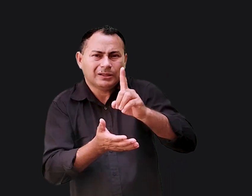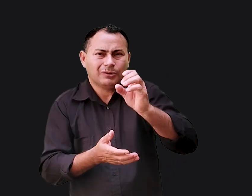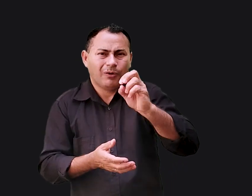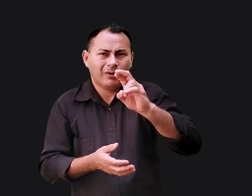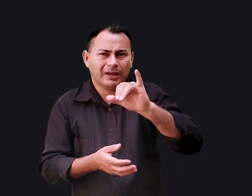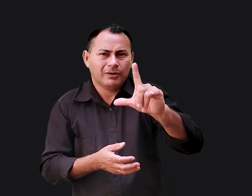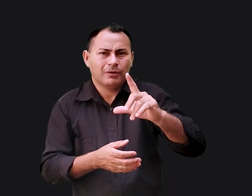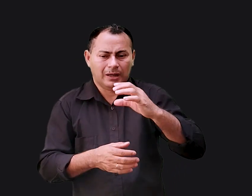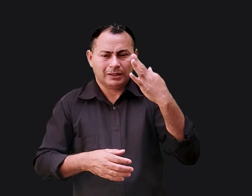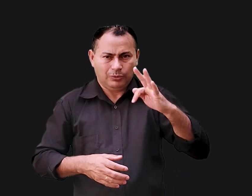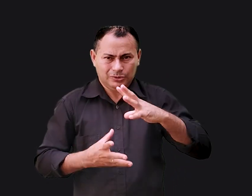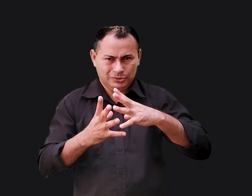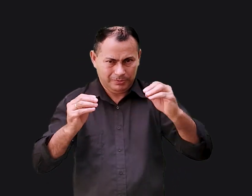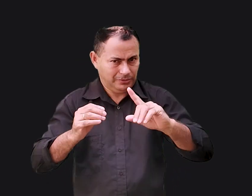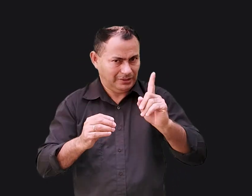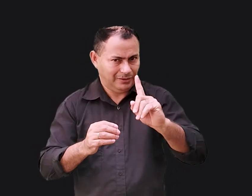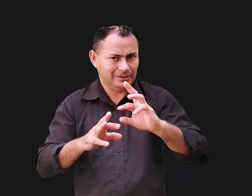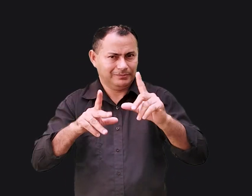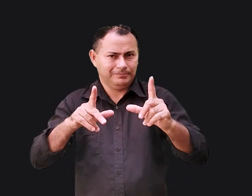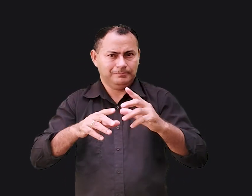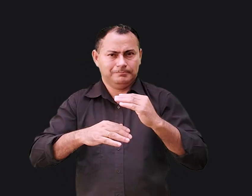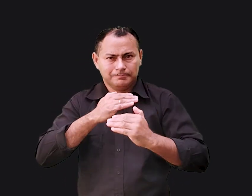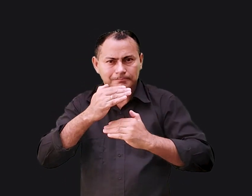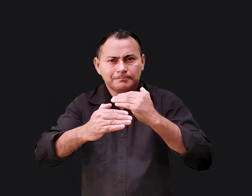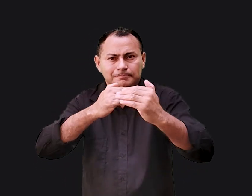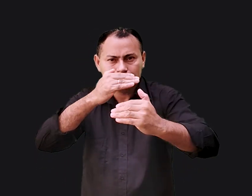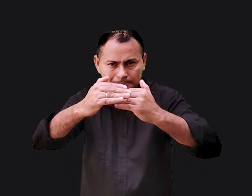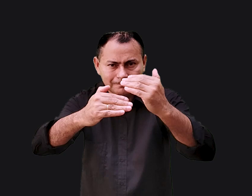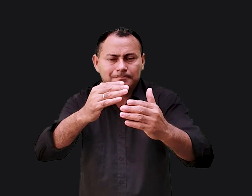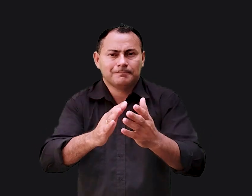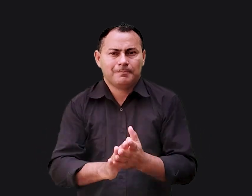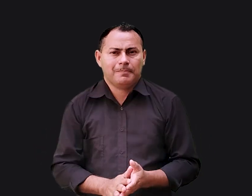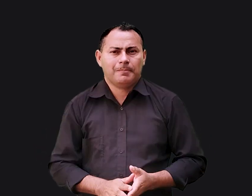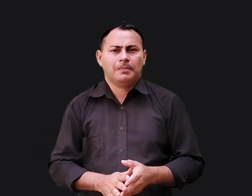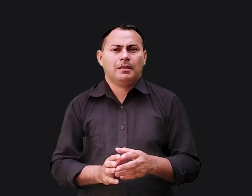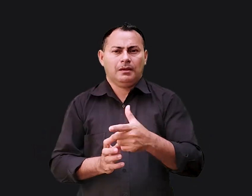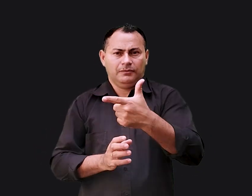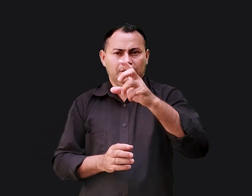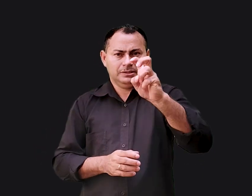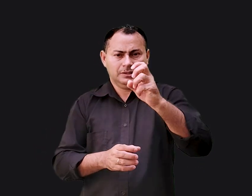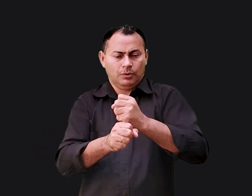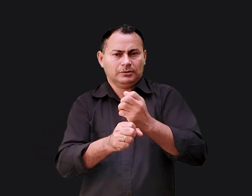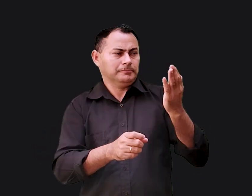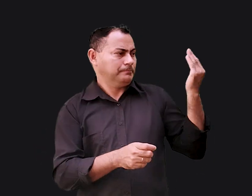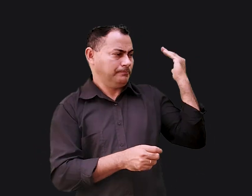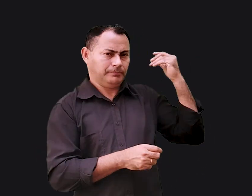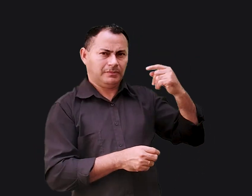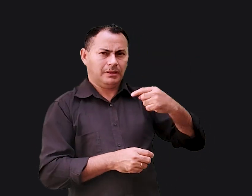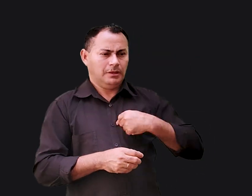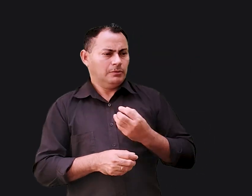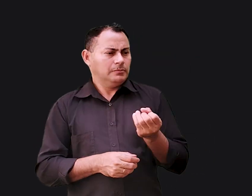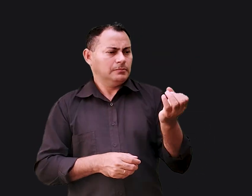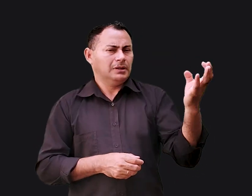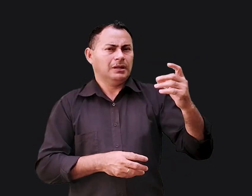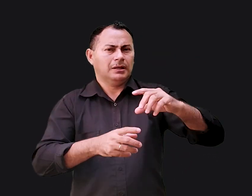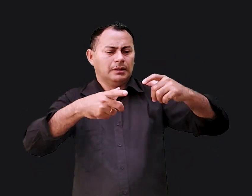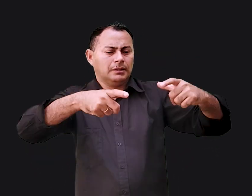não é assim. Muitas vezes isso é um processo. 25 anos atrás, viajei para a Terra